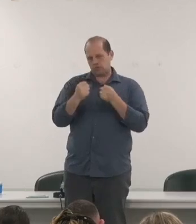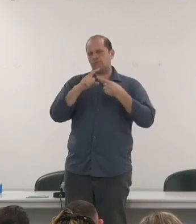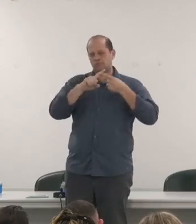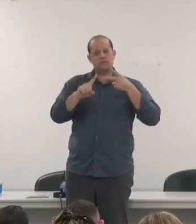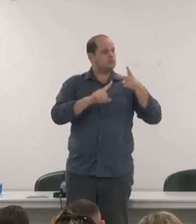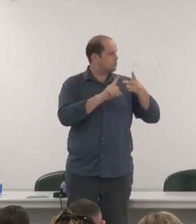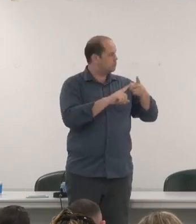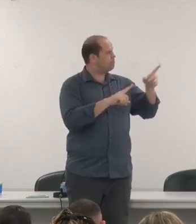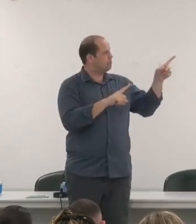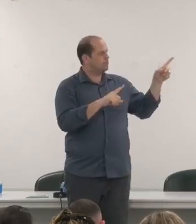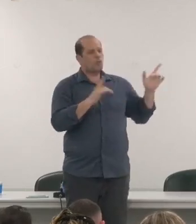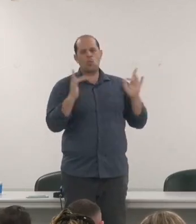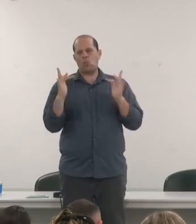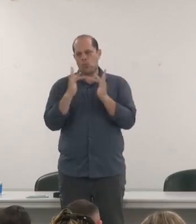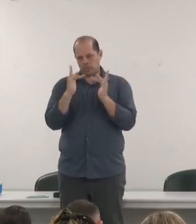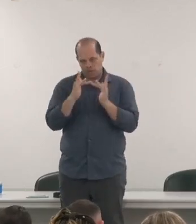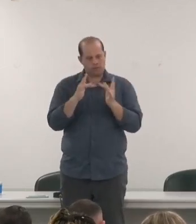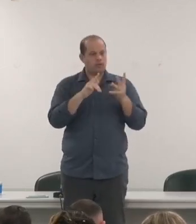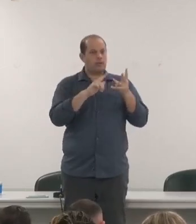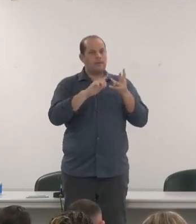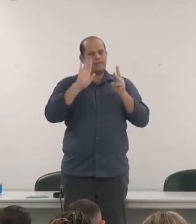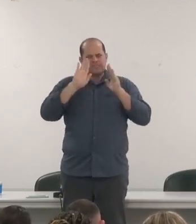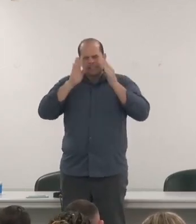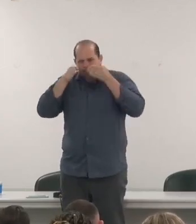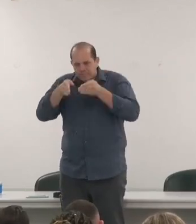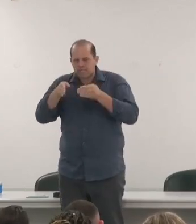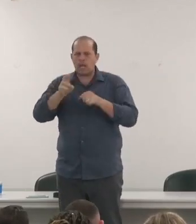Então, do ponto de vista da sociolinguística, eu vou também